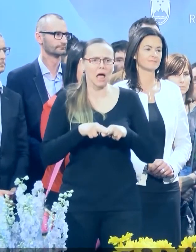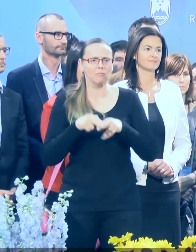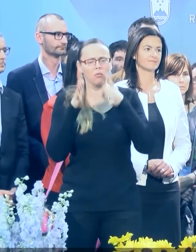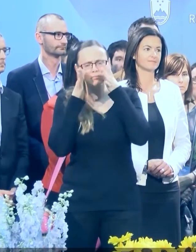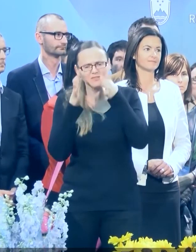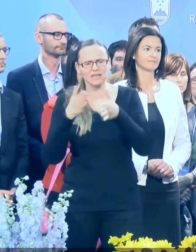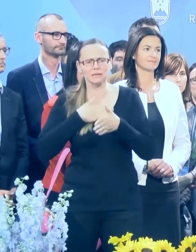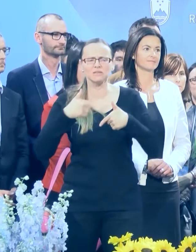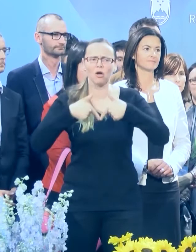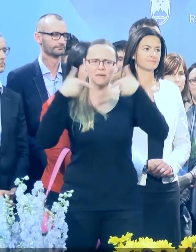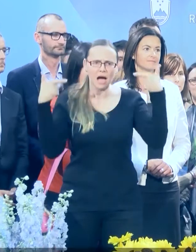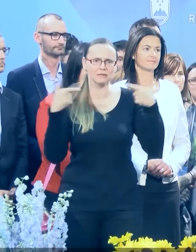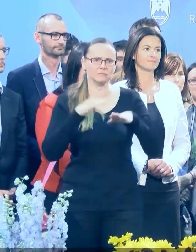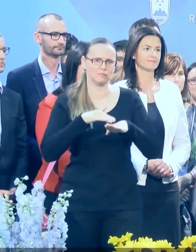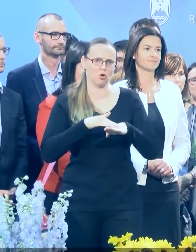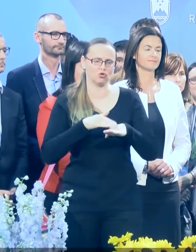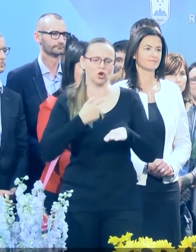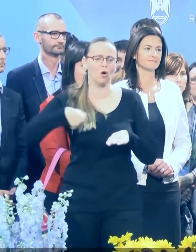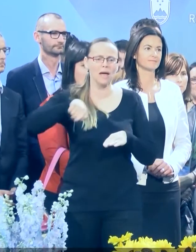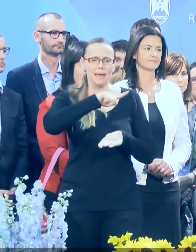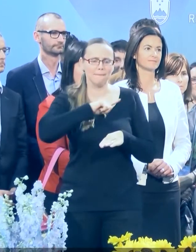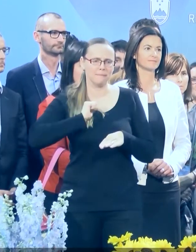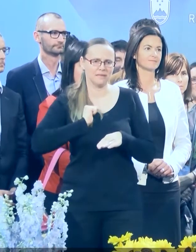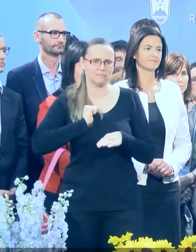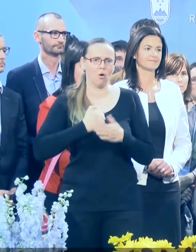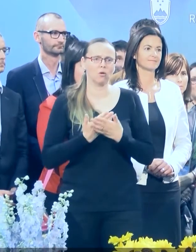svojim jasnim sporočilom. Mi smo za